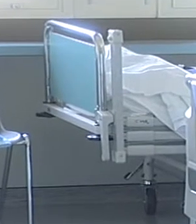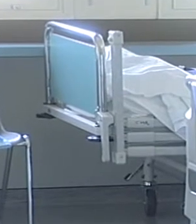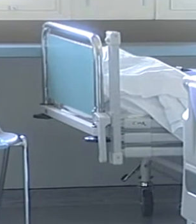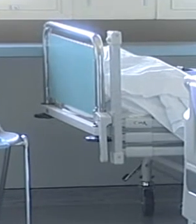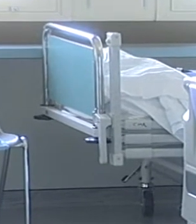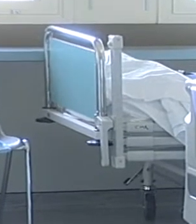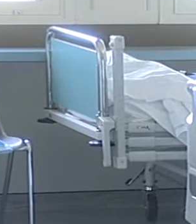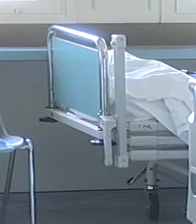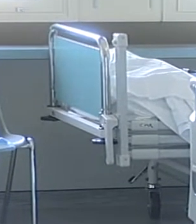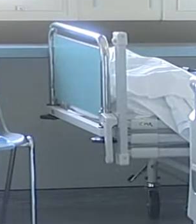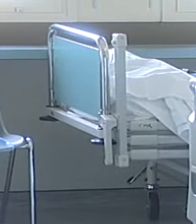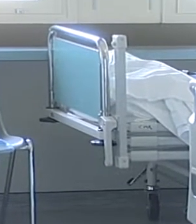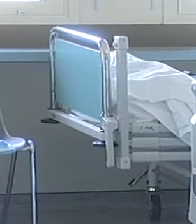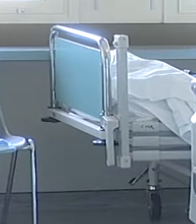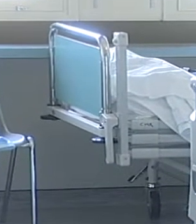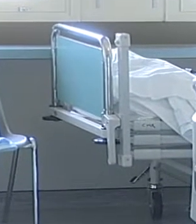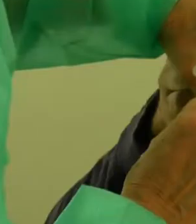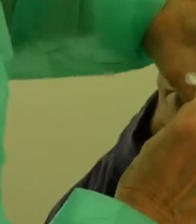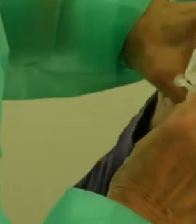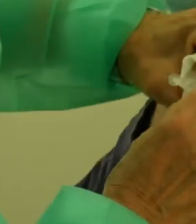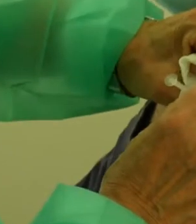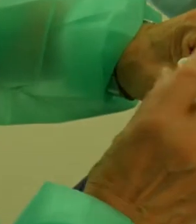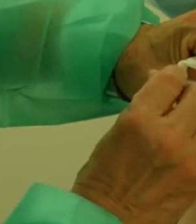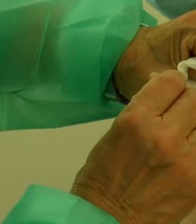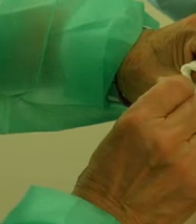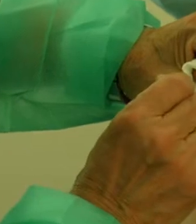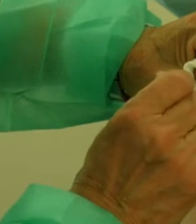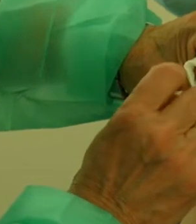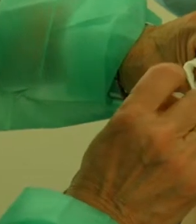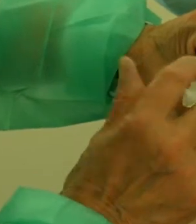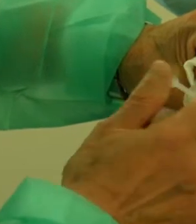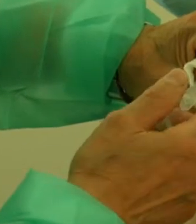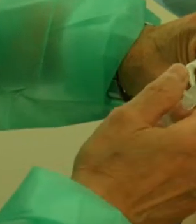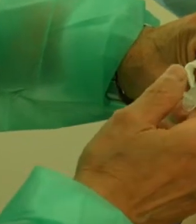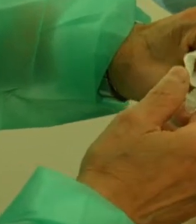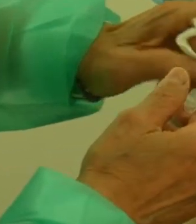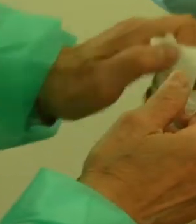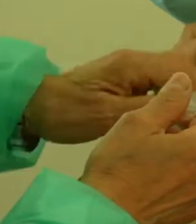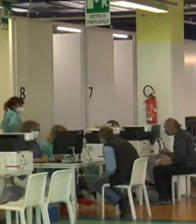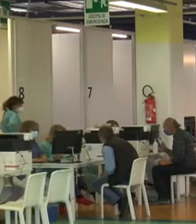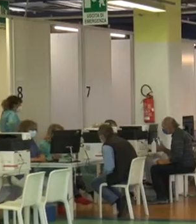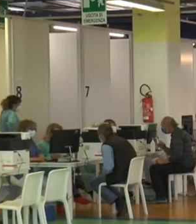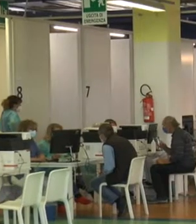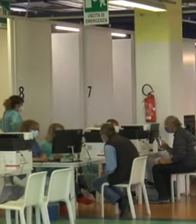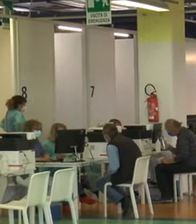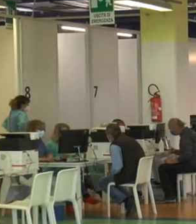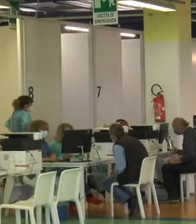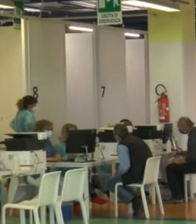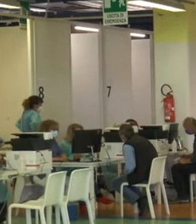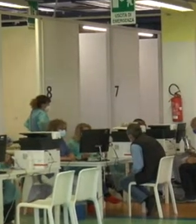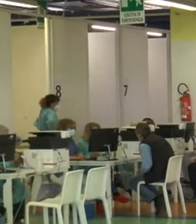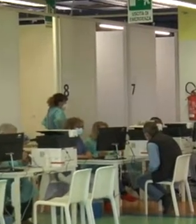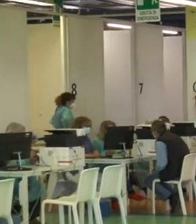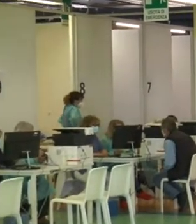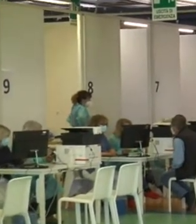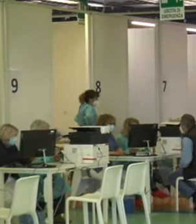Scendono i contagi e calano i ricoveri, mentre sale il numero dei vaccinati. I grafici dell'emergenza coronavirus in Veneto portano il barometro dell'epidemia a